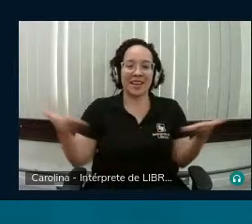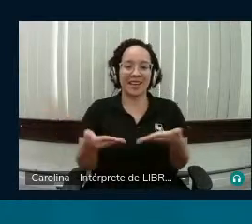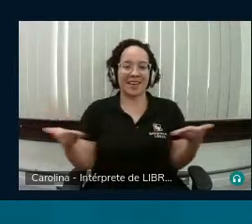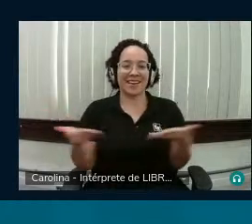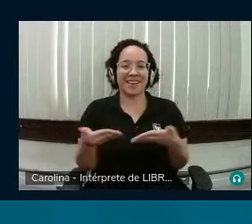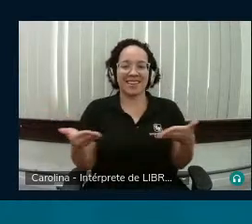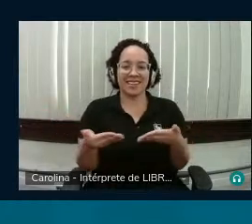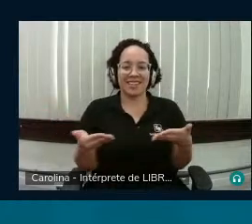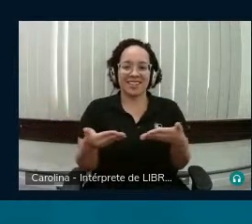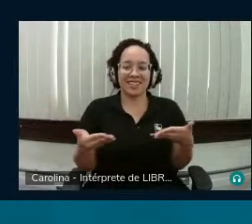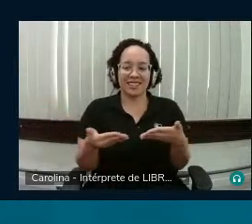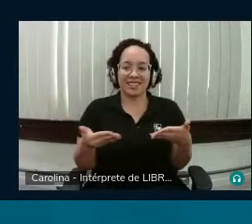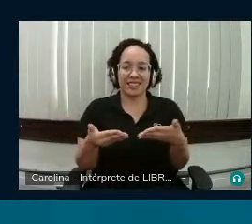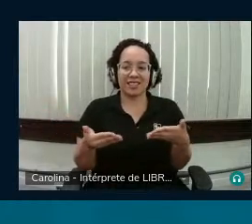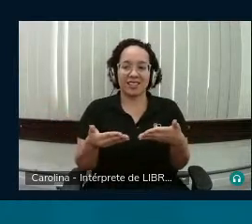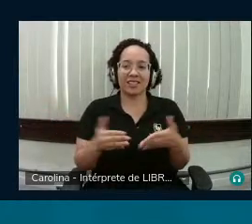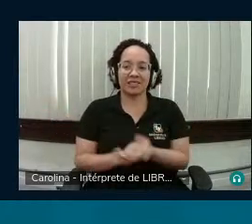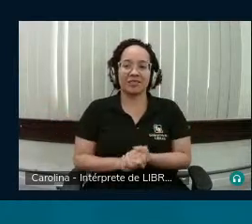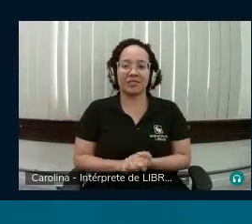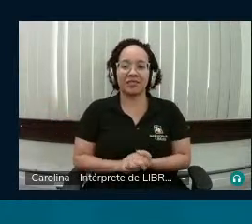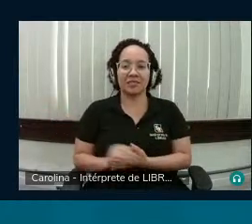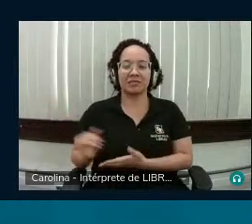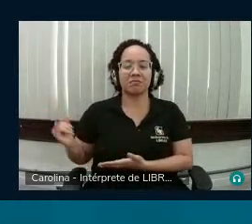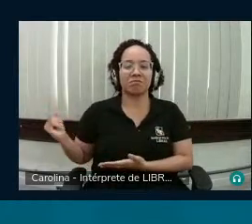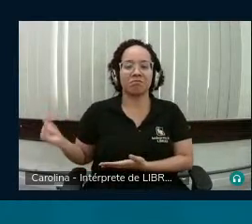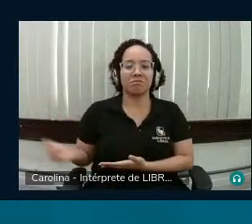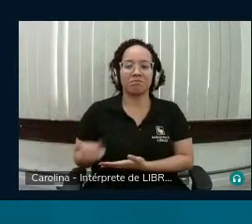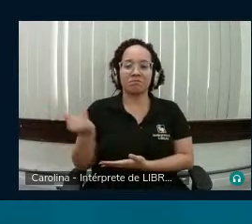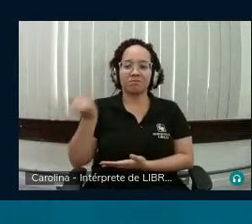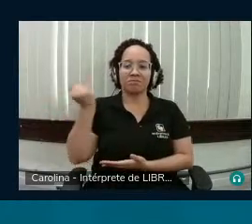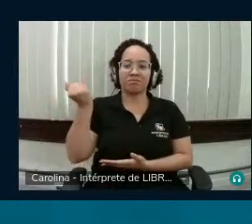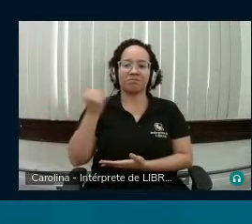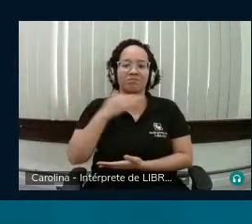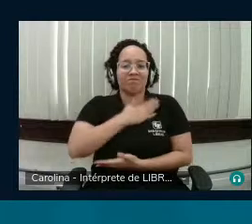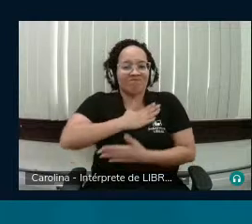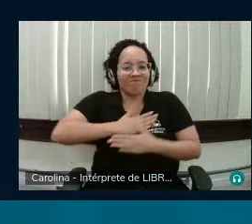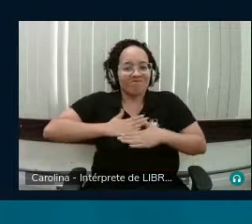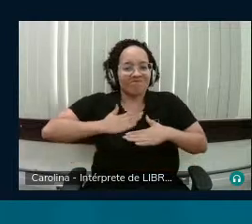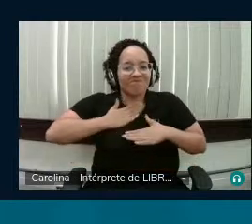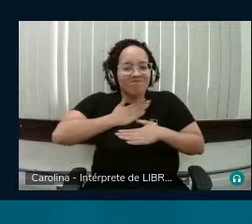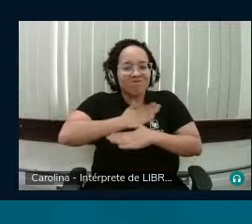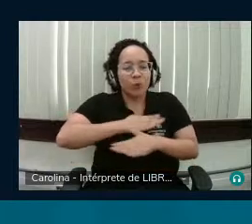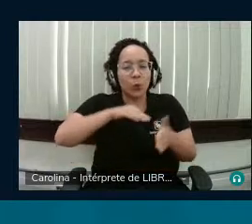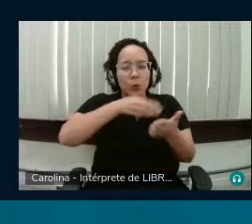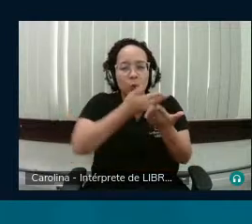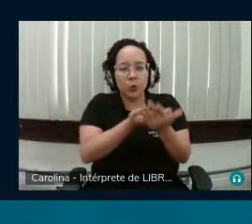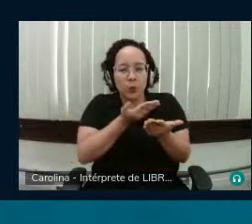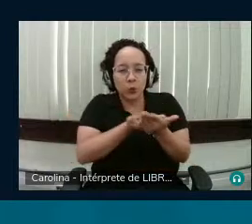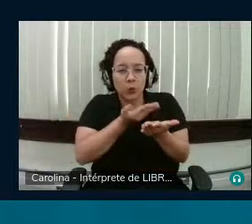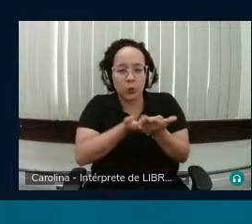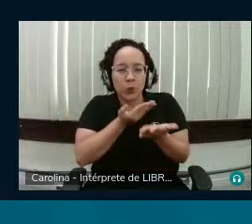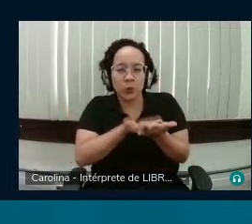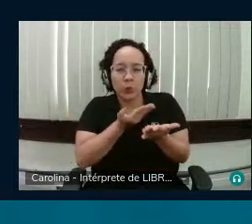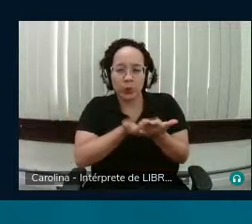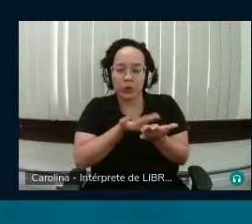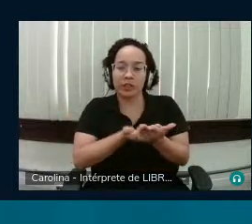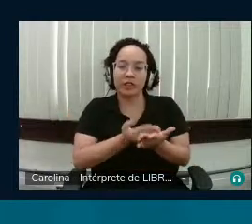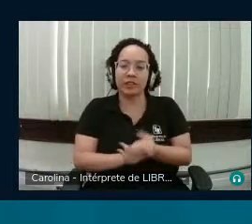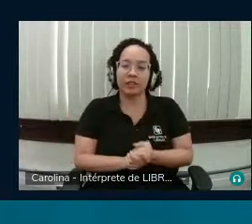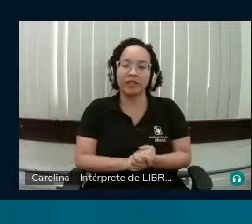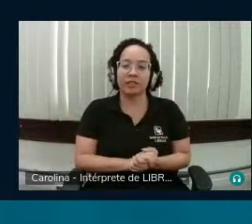um caminho muito profícuo, muito proveitoso, muito prazeroso, inclusive,